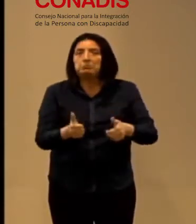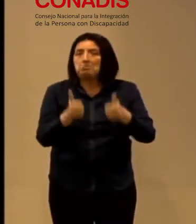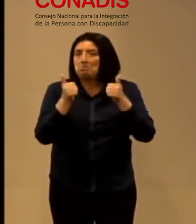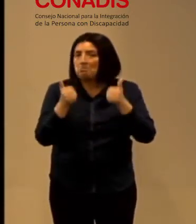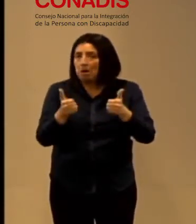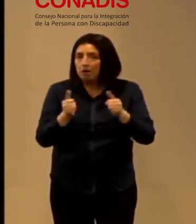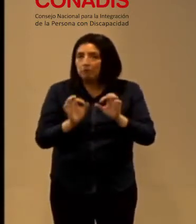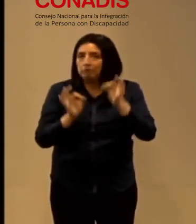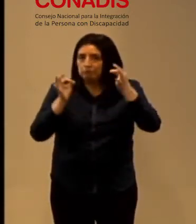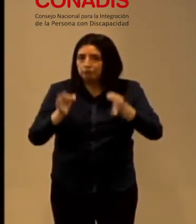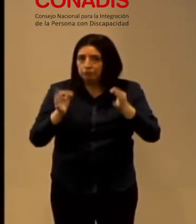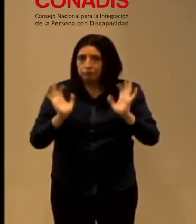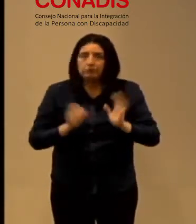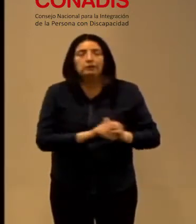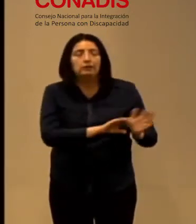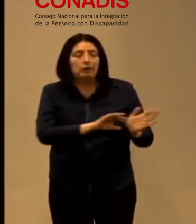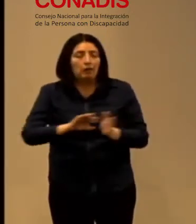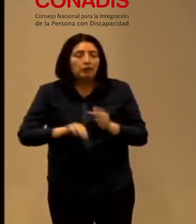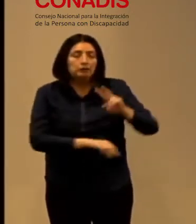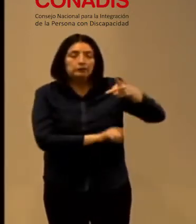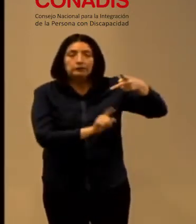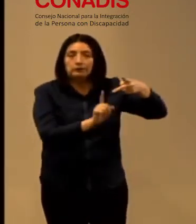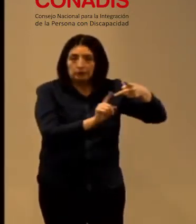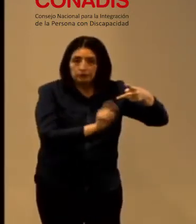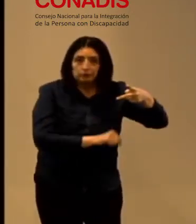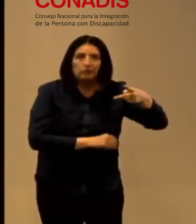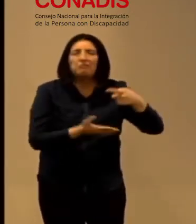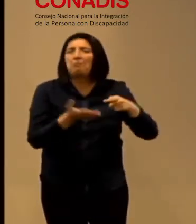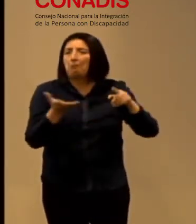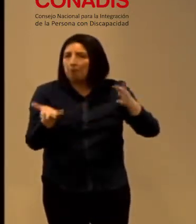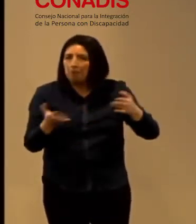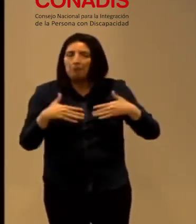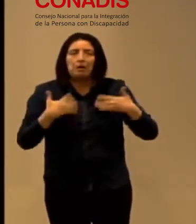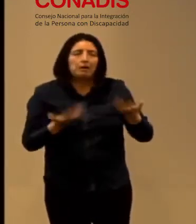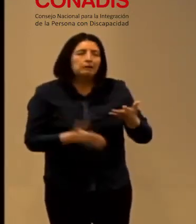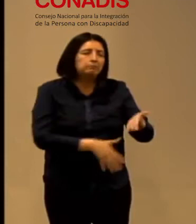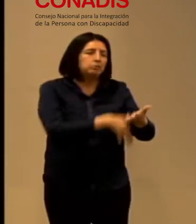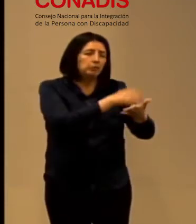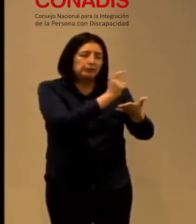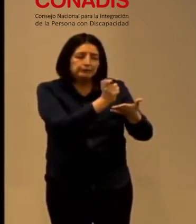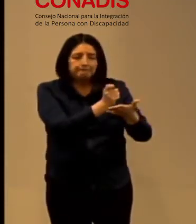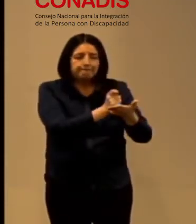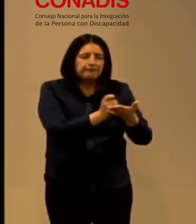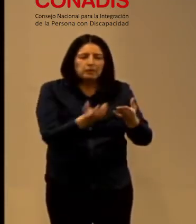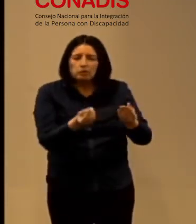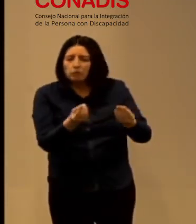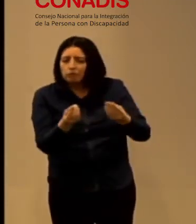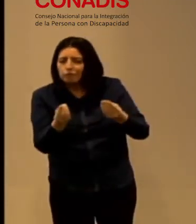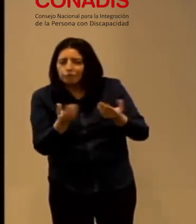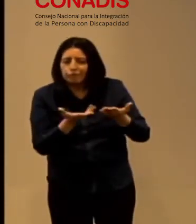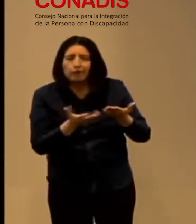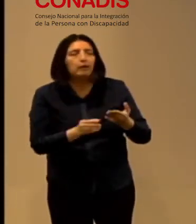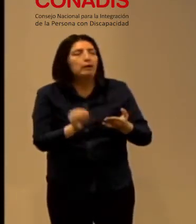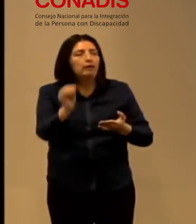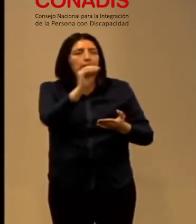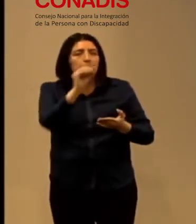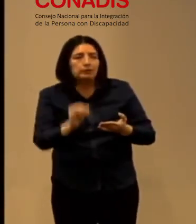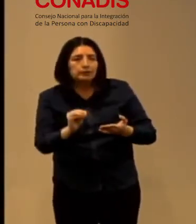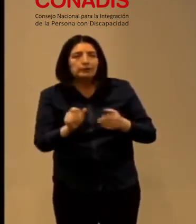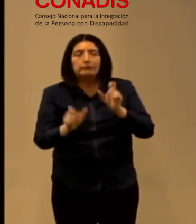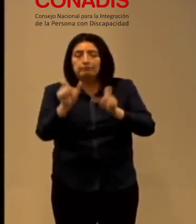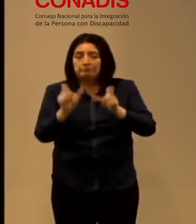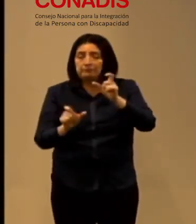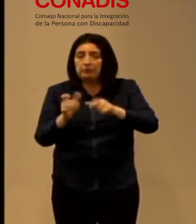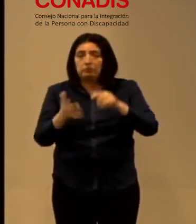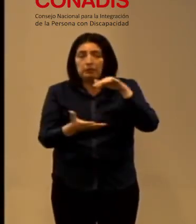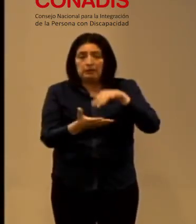mejor calidad. Otro desafío es que para poder diseñar intervenciones, hemos visto que el porcentaje de personas que terminan la